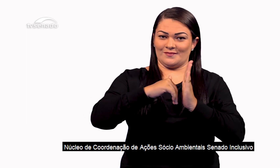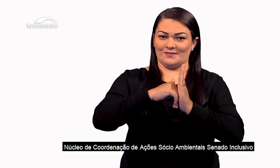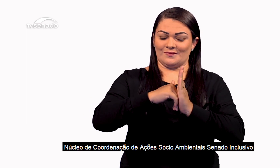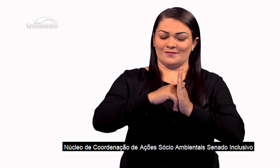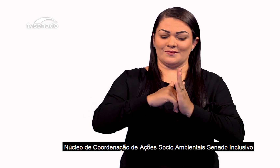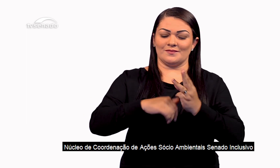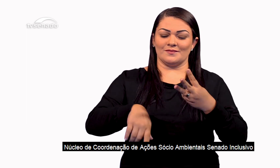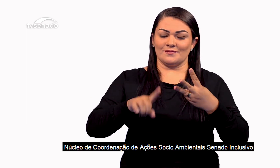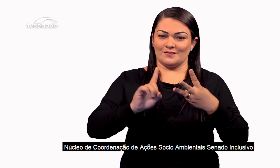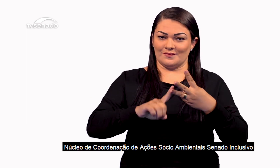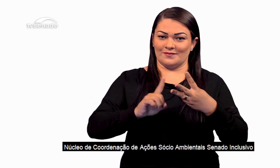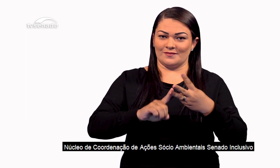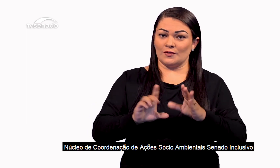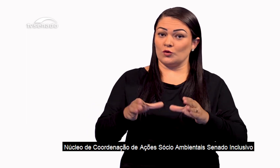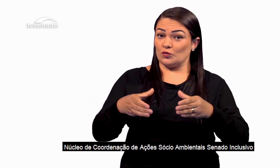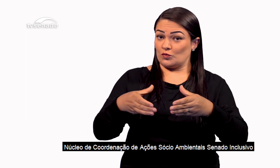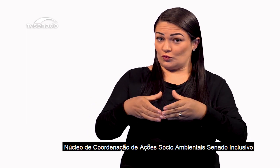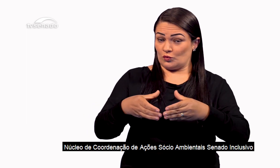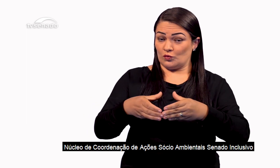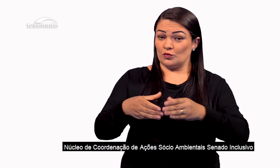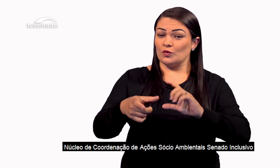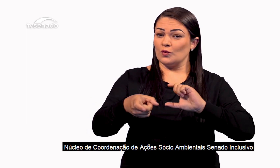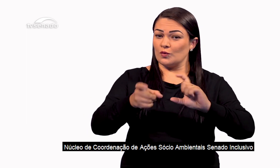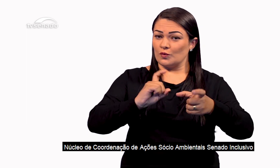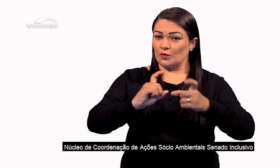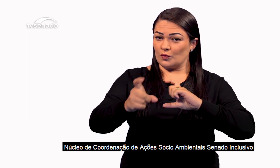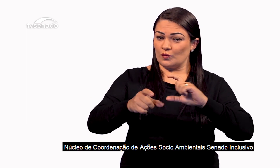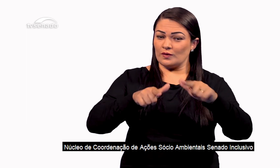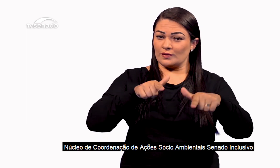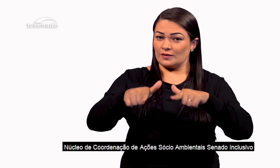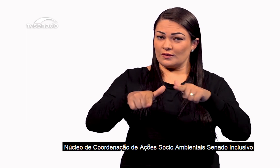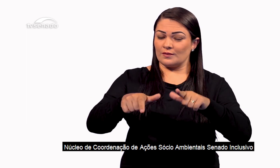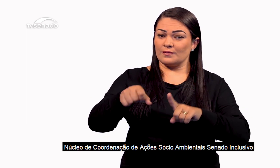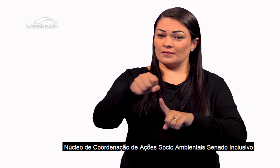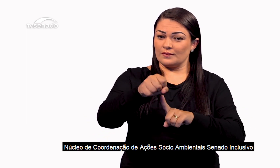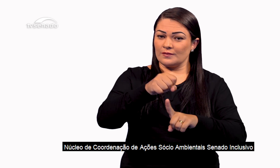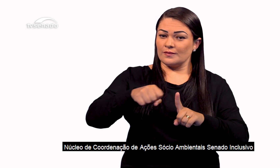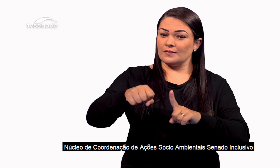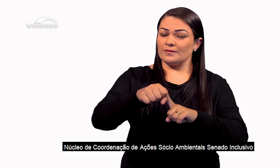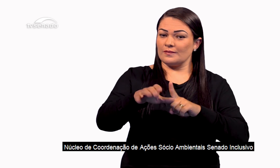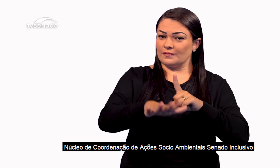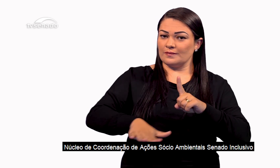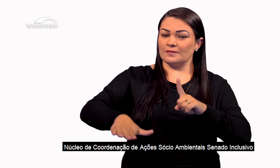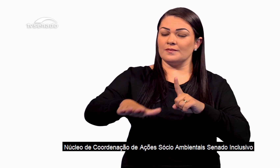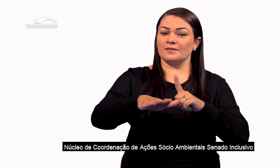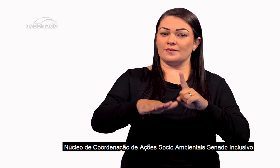núcleo de coordenação de ações sócio ambientais senado inclusivo